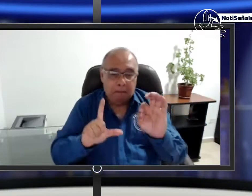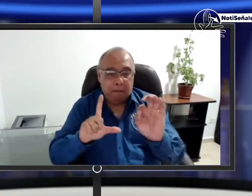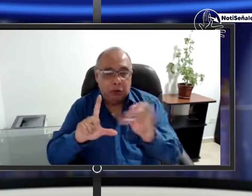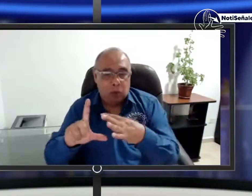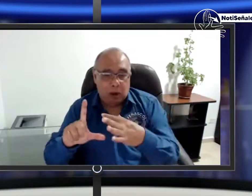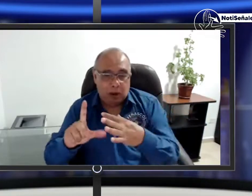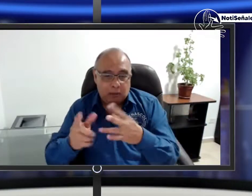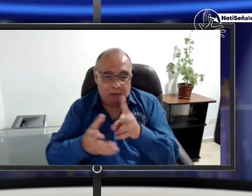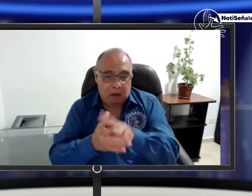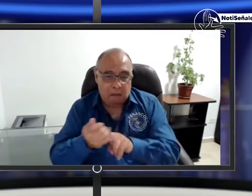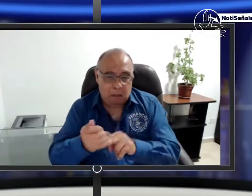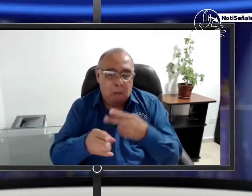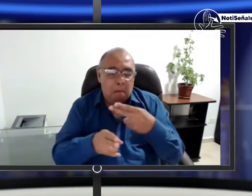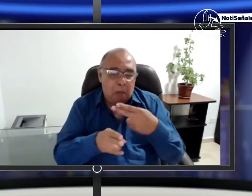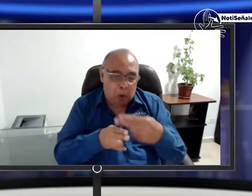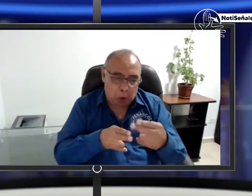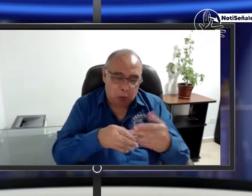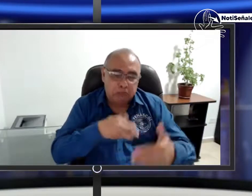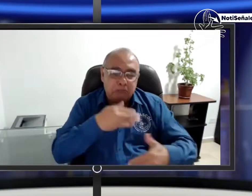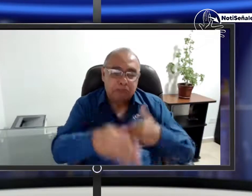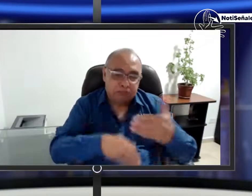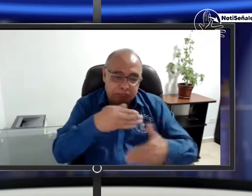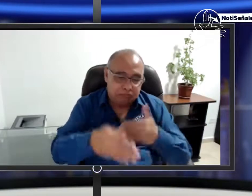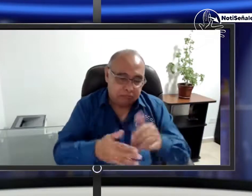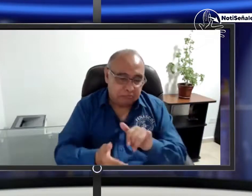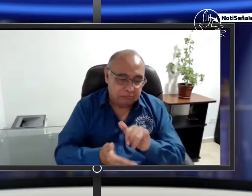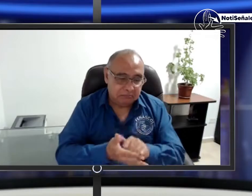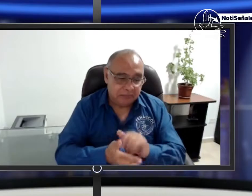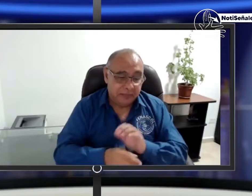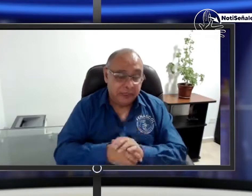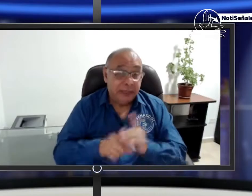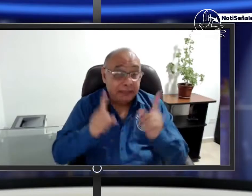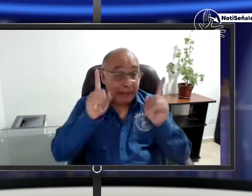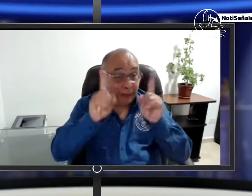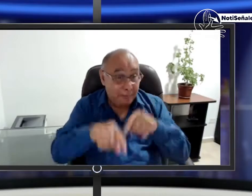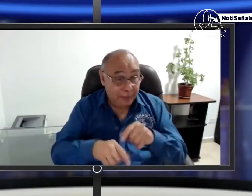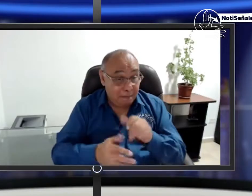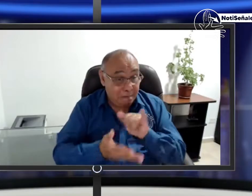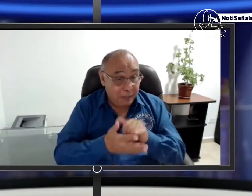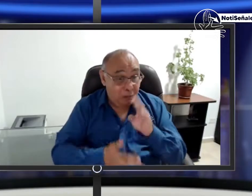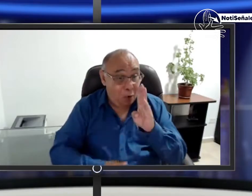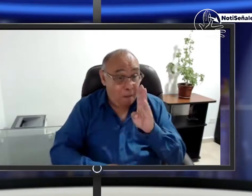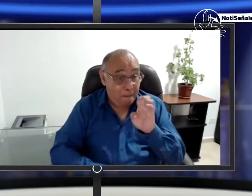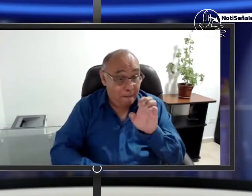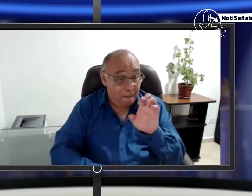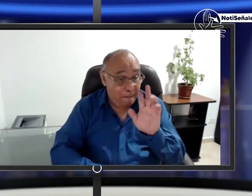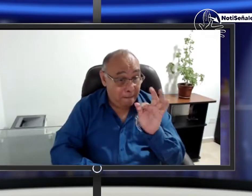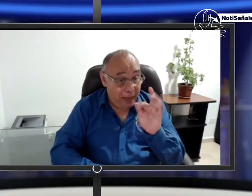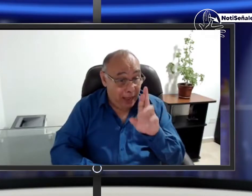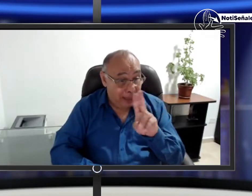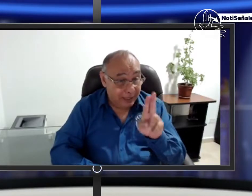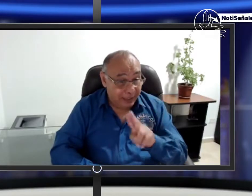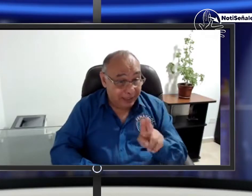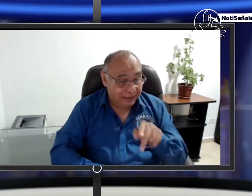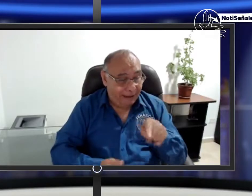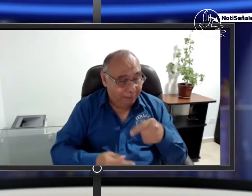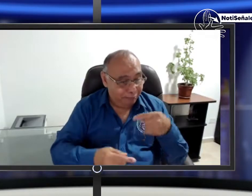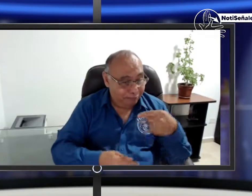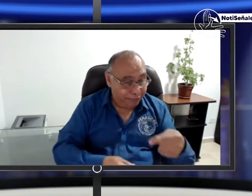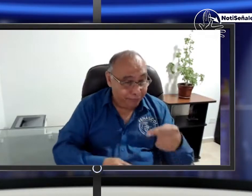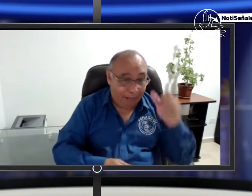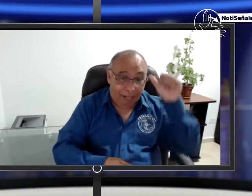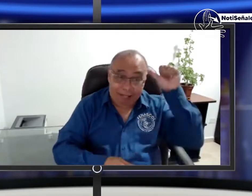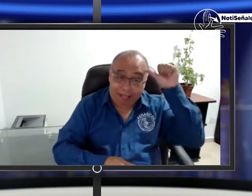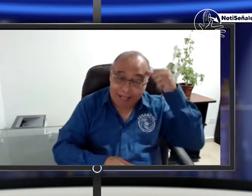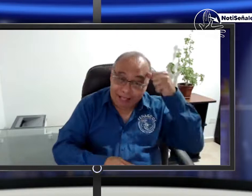planteado para que figure en la modalidad presencial y virtual ya les daremos más avances